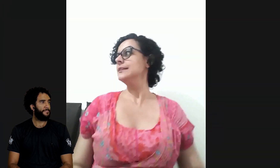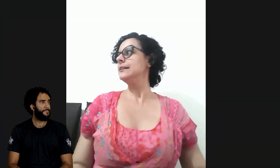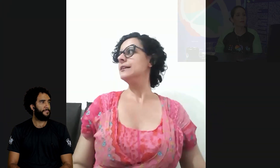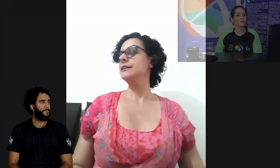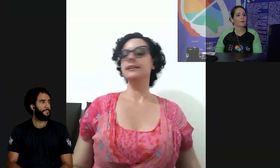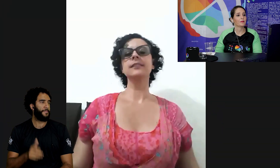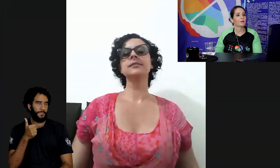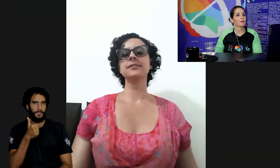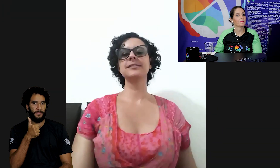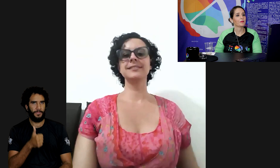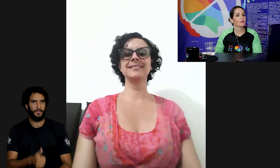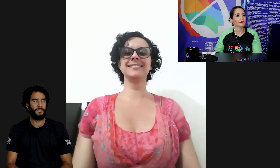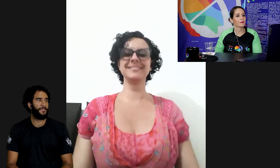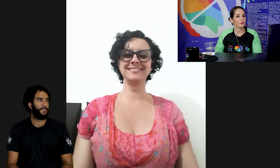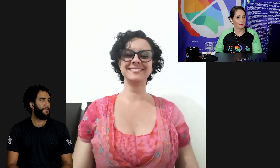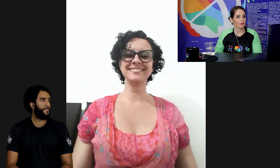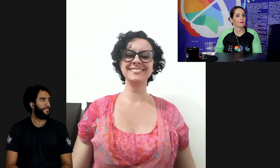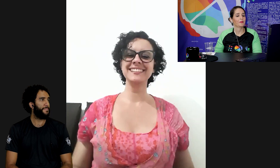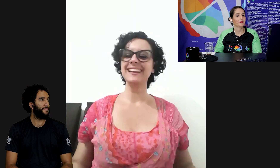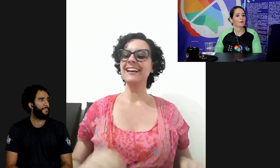Boa, vai lá.